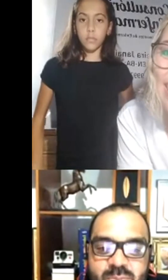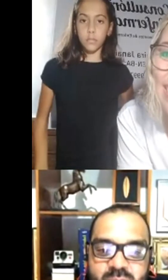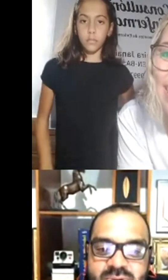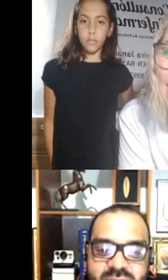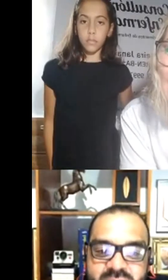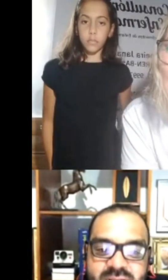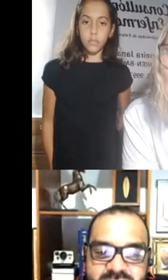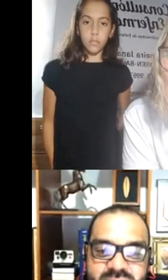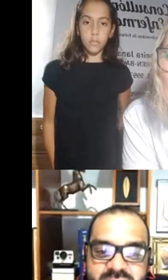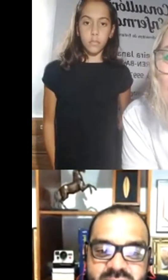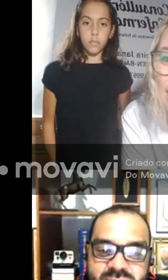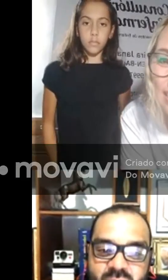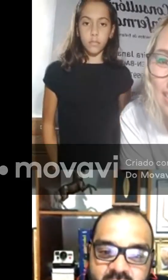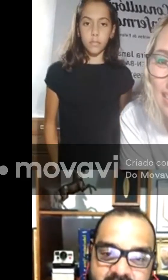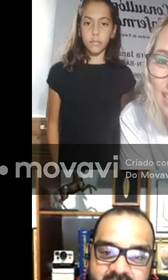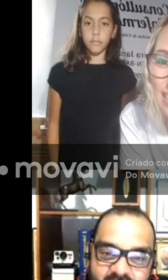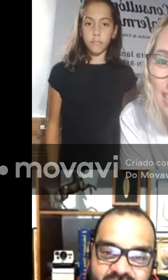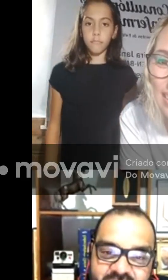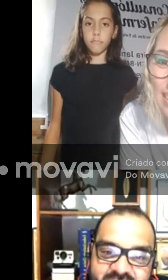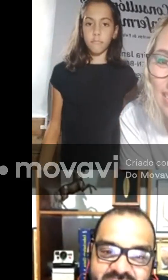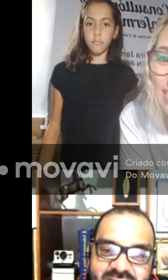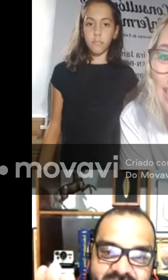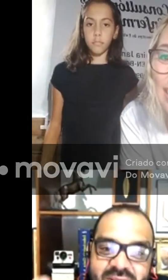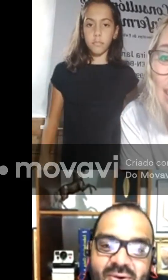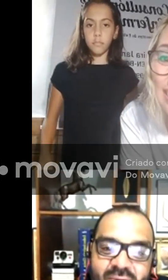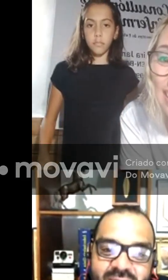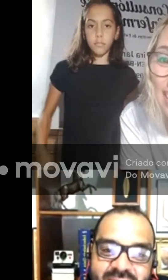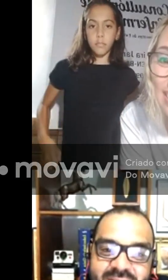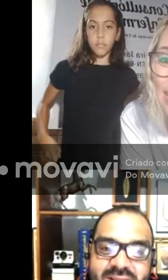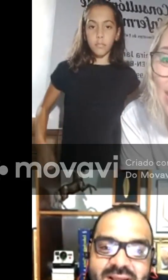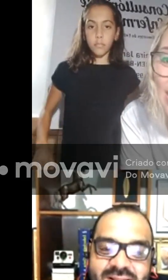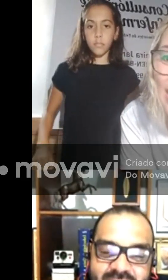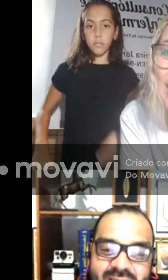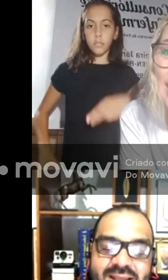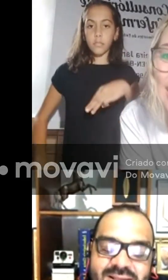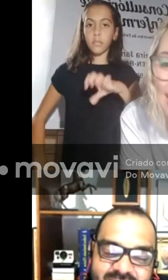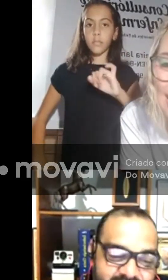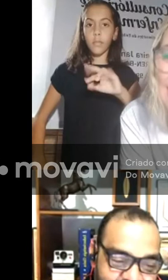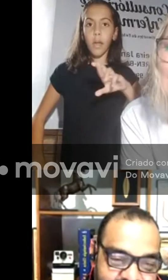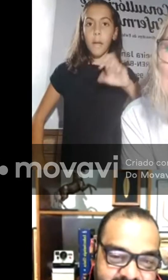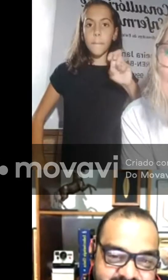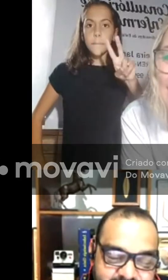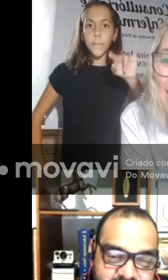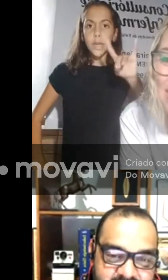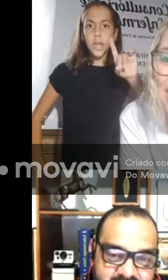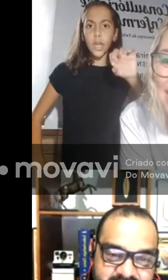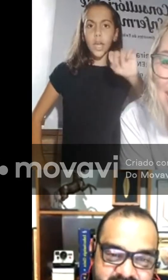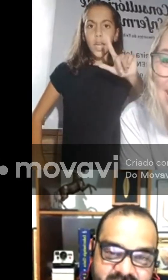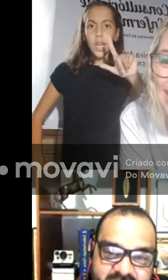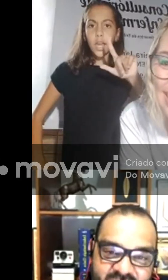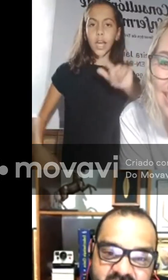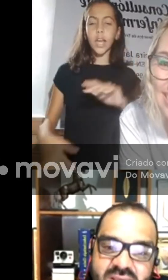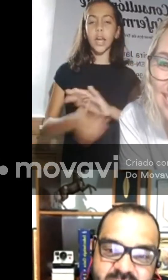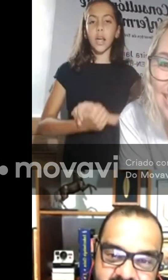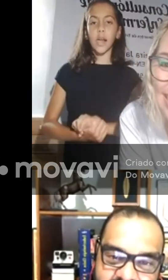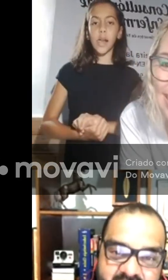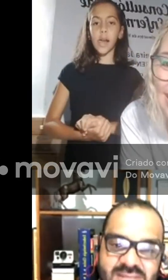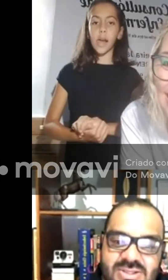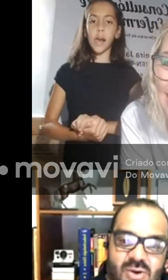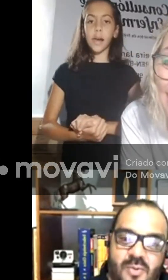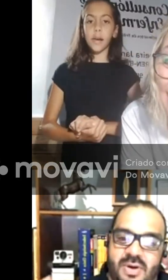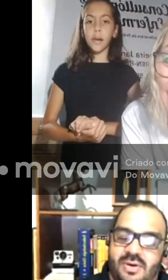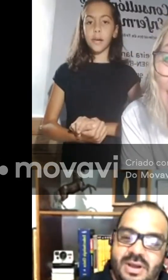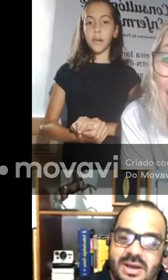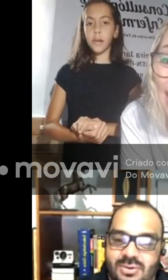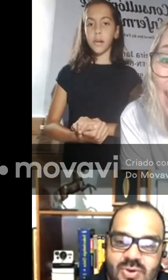mãe de Dr. Ralph, Igor, Exato, né? Israel conheço demais aí, exatamente. já veio aqui em minha casa,